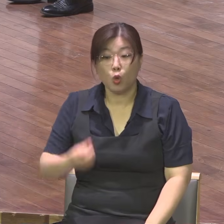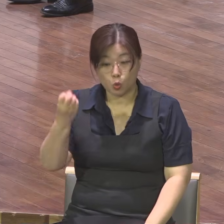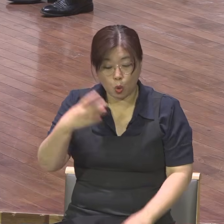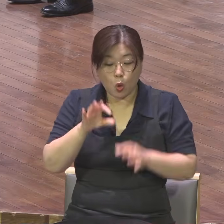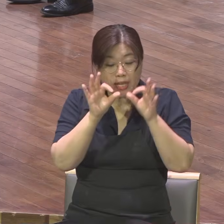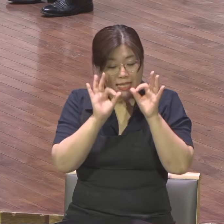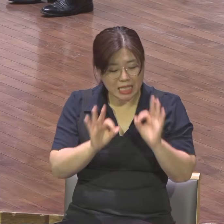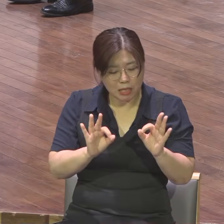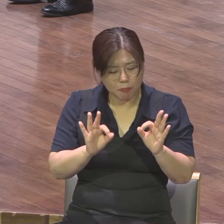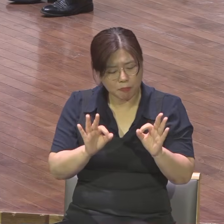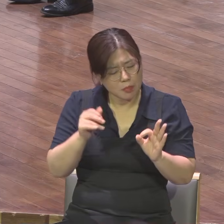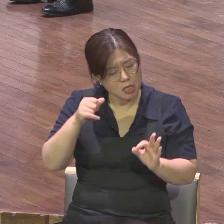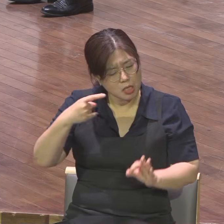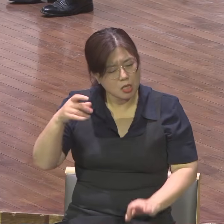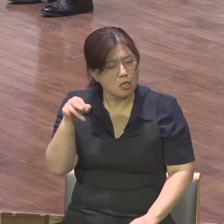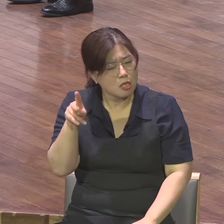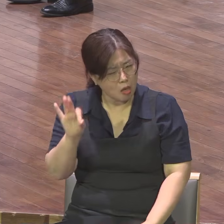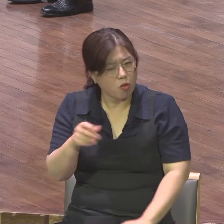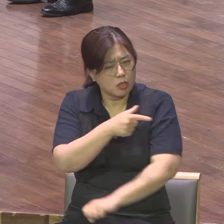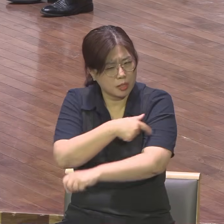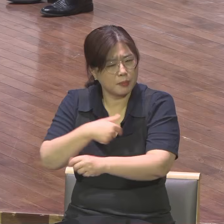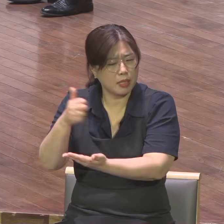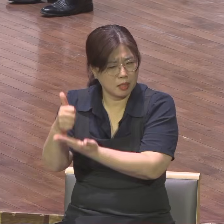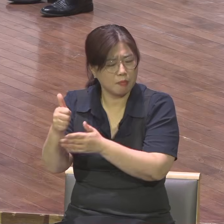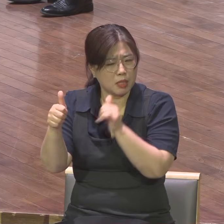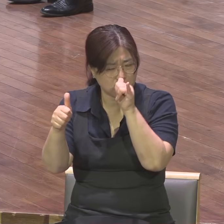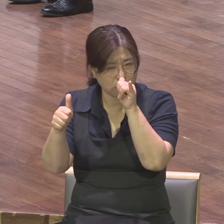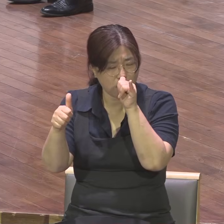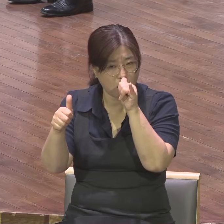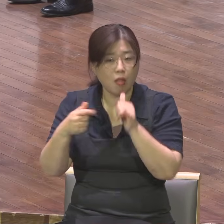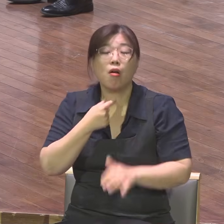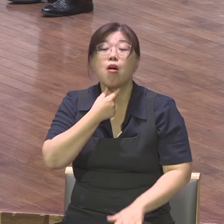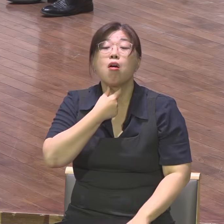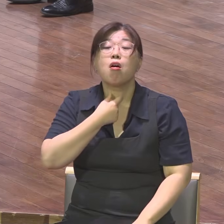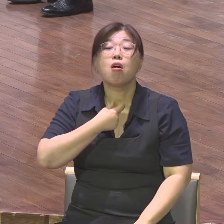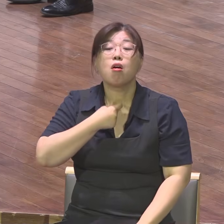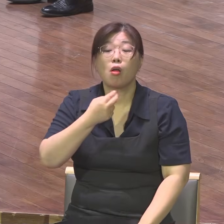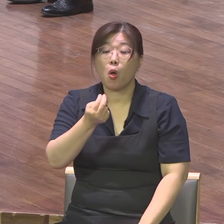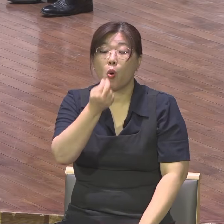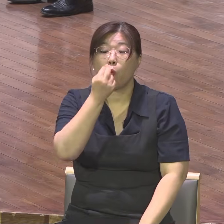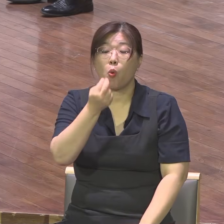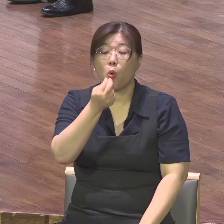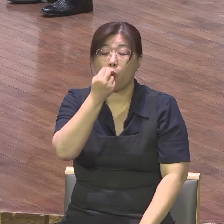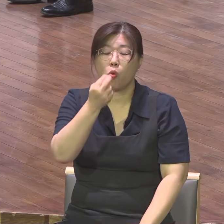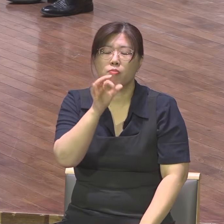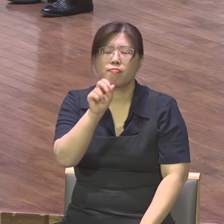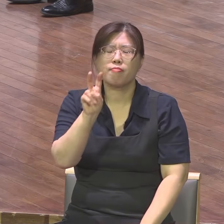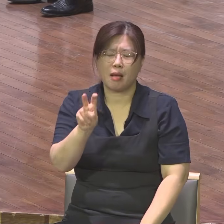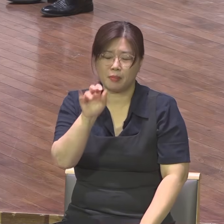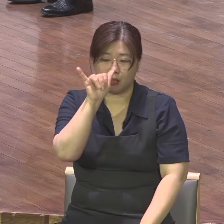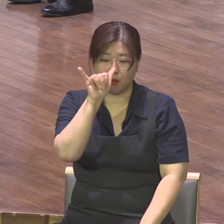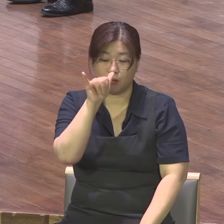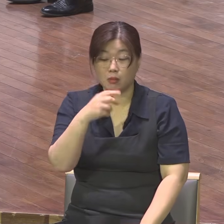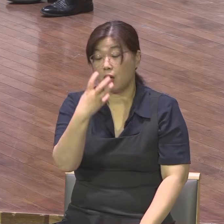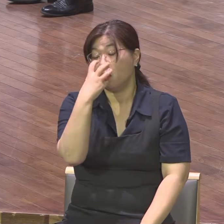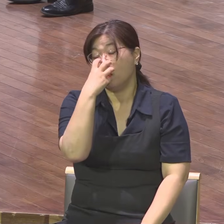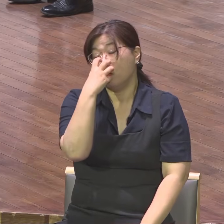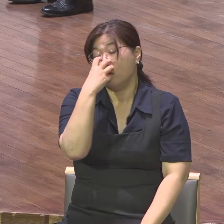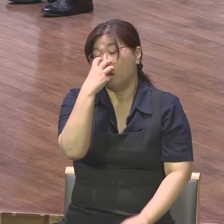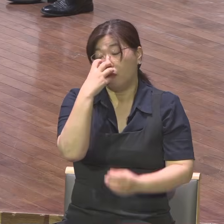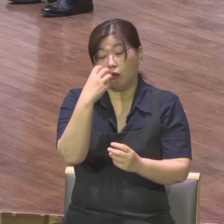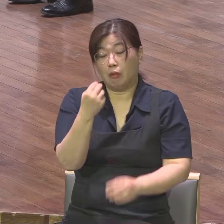폐결핵 폐의 호흡기가 안 돼가 지금 세브란스 있는데 호흡이 안 돼 가지고 지금 한 달째 입원해